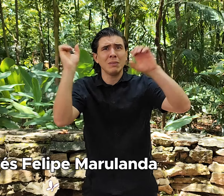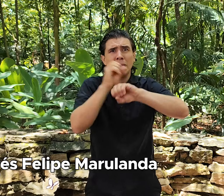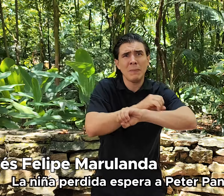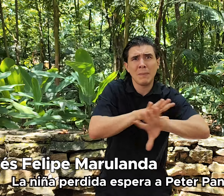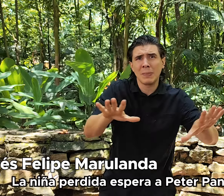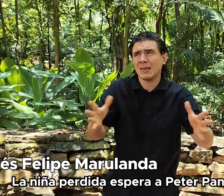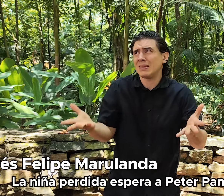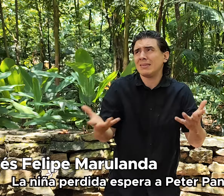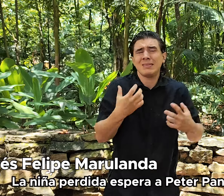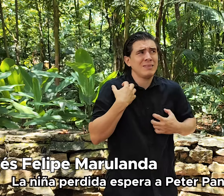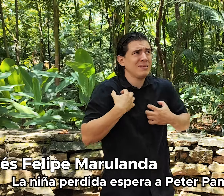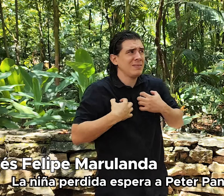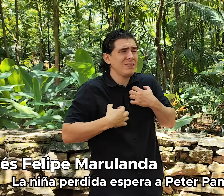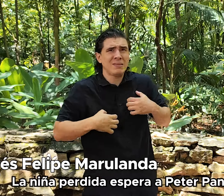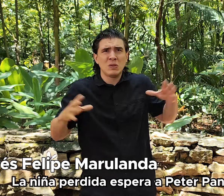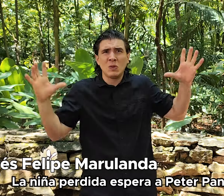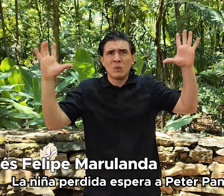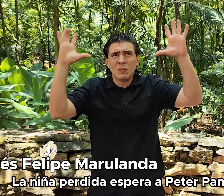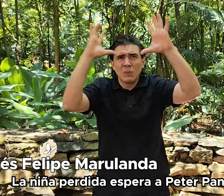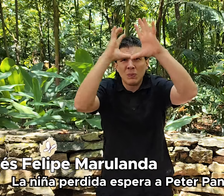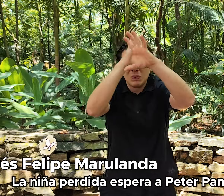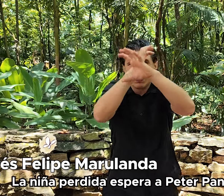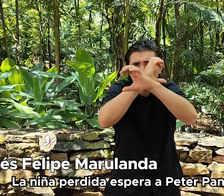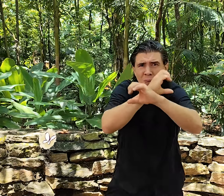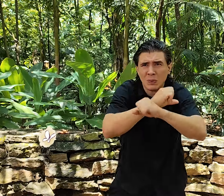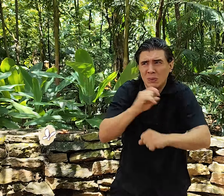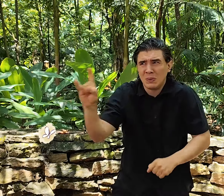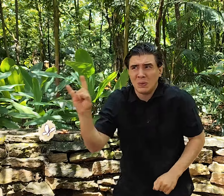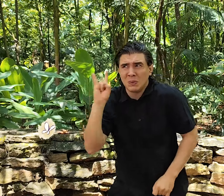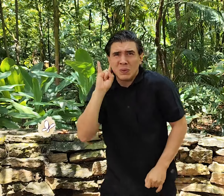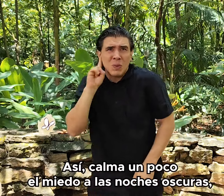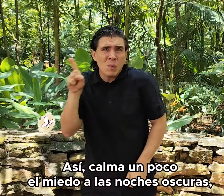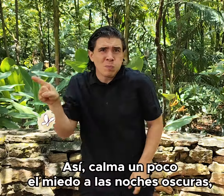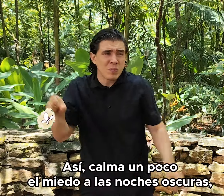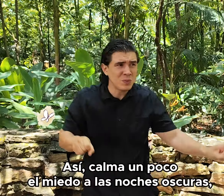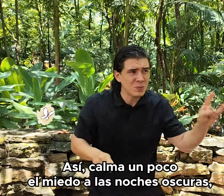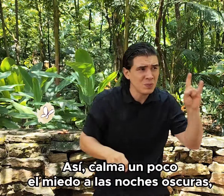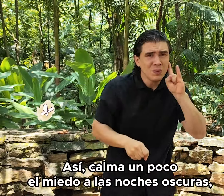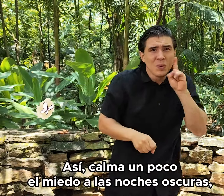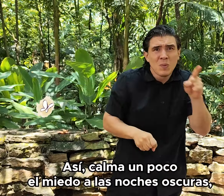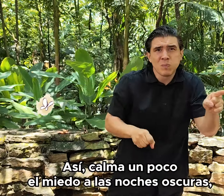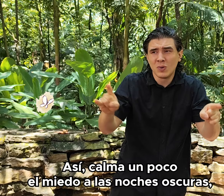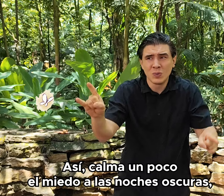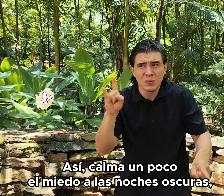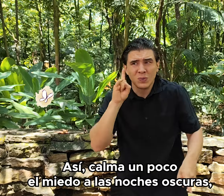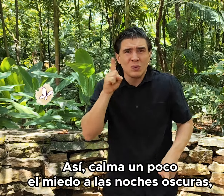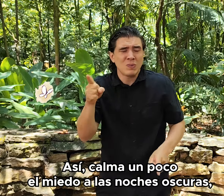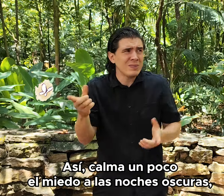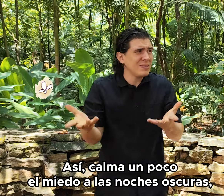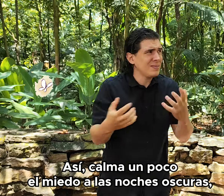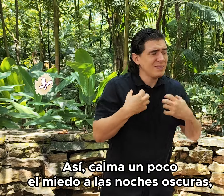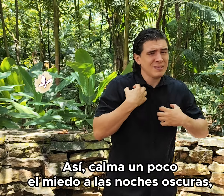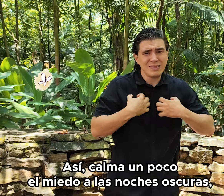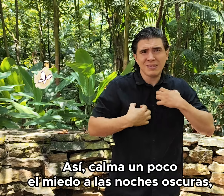La niña perdida espera a Peter Pan, así calma un poco el miedo a las noches oscuras,